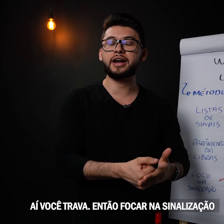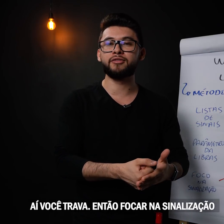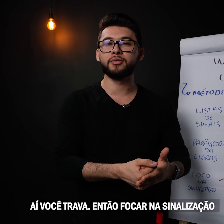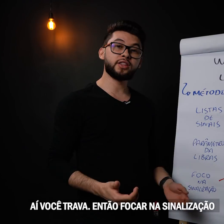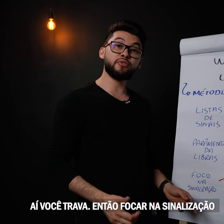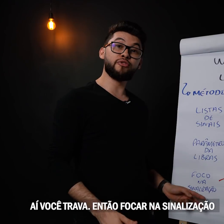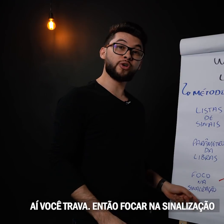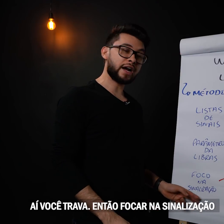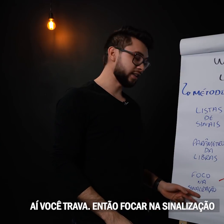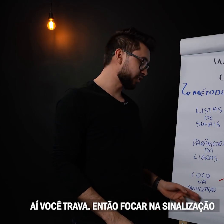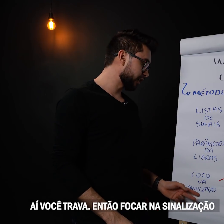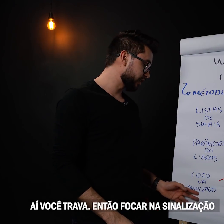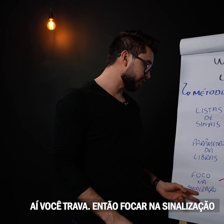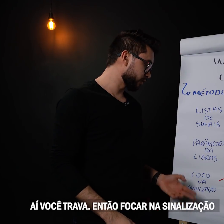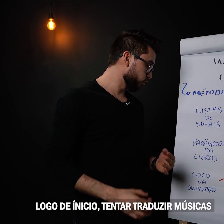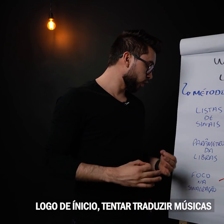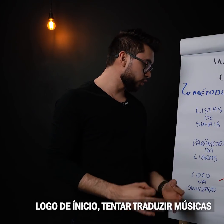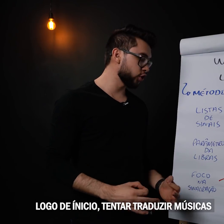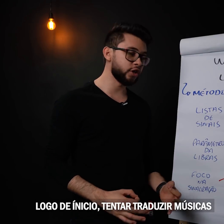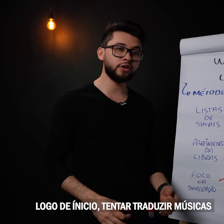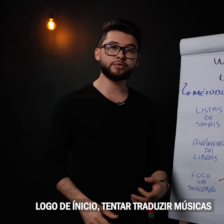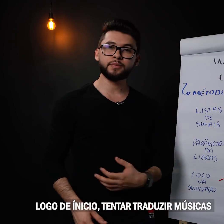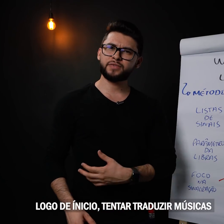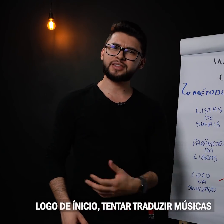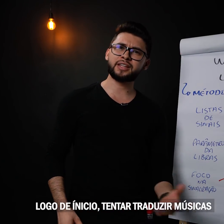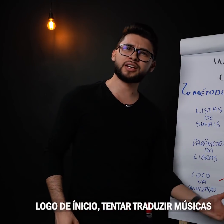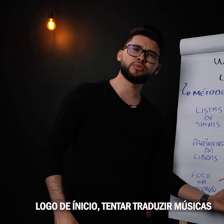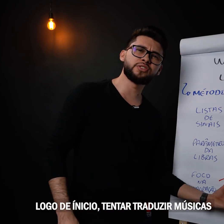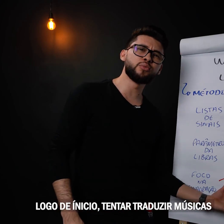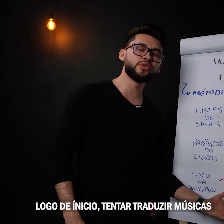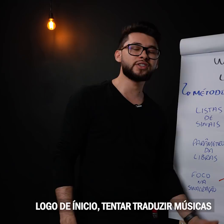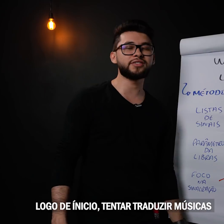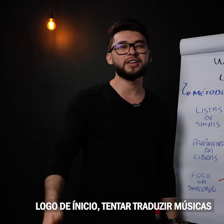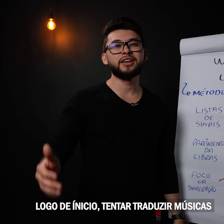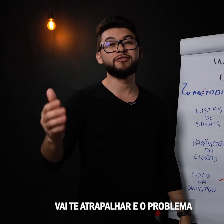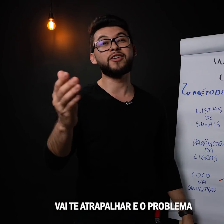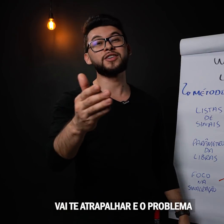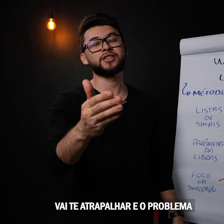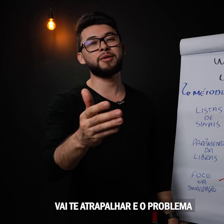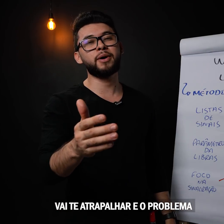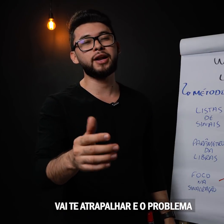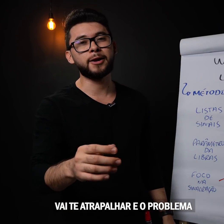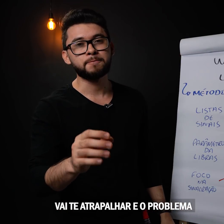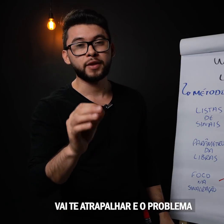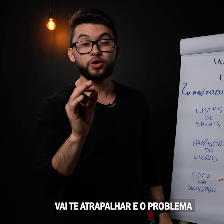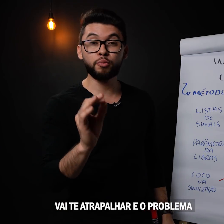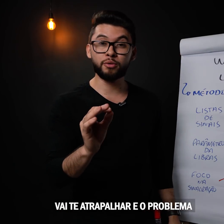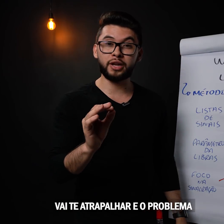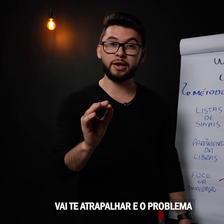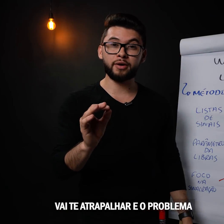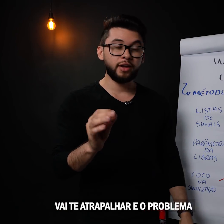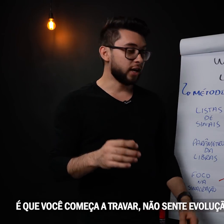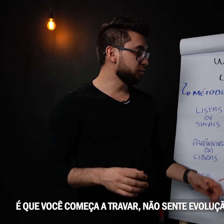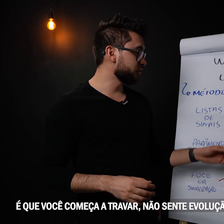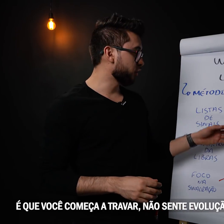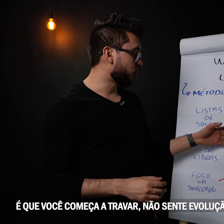trava. Então focar na sinalização logo de início, tentar traduzir músicas, vai te atrapalhar. E o problema é que você começa